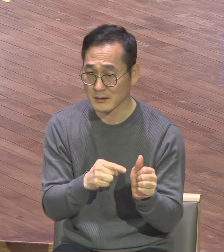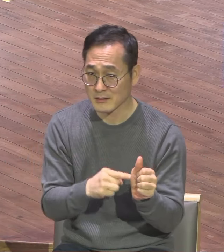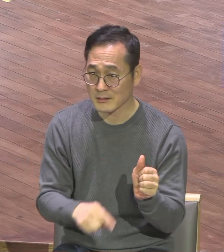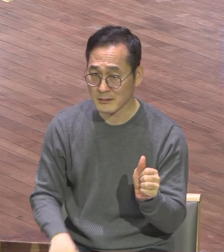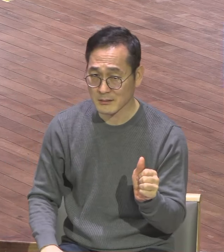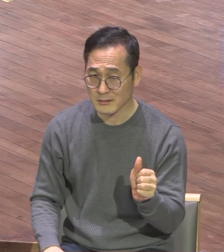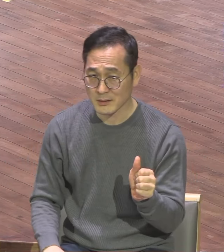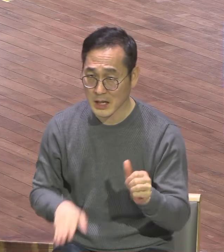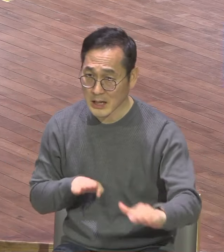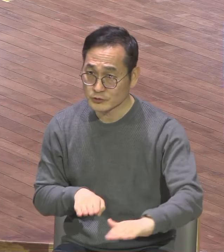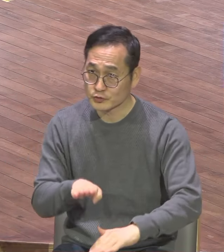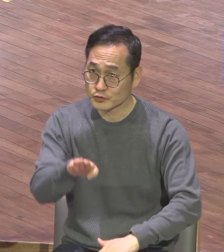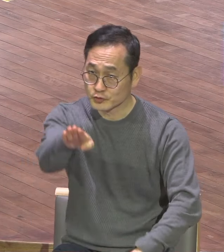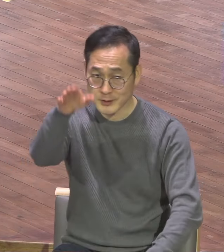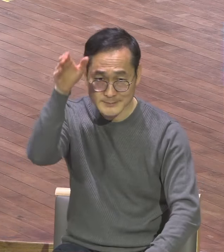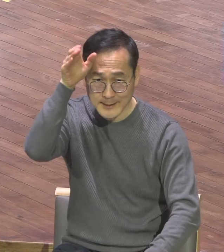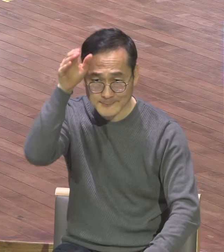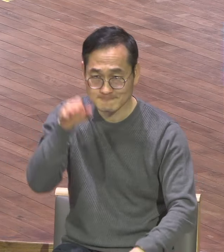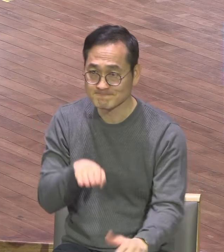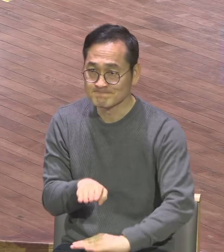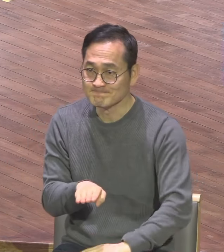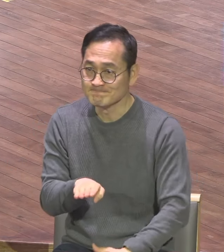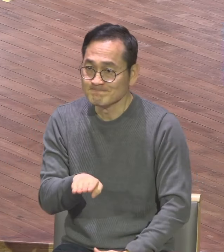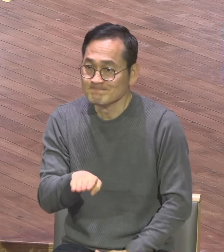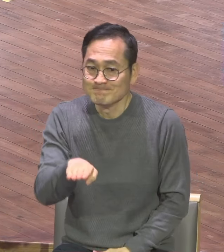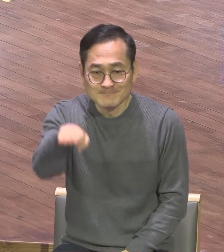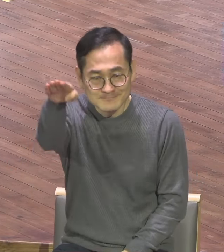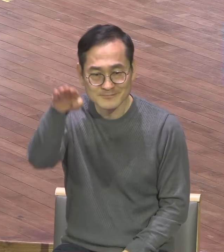그야말로 상승세를 탔습니다.